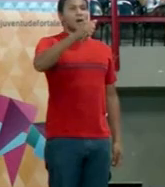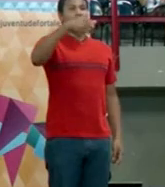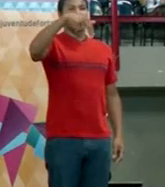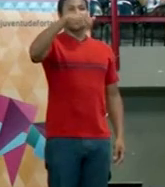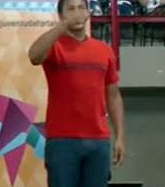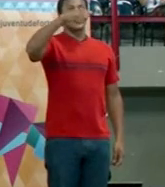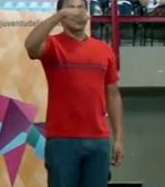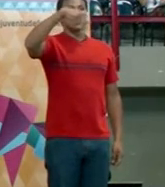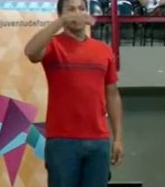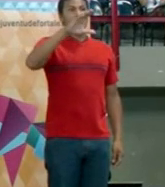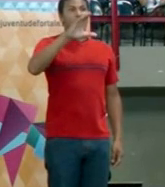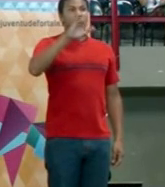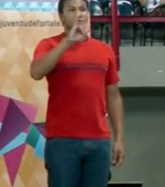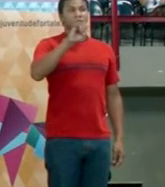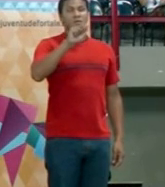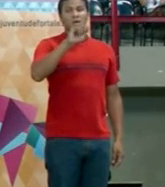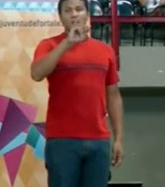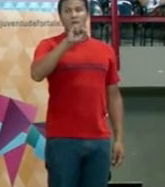Mananciais,